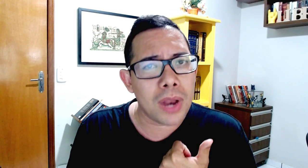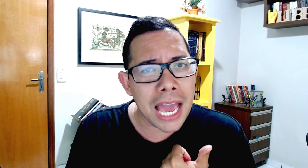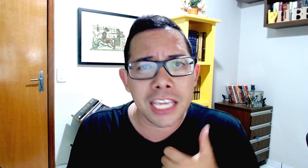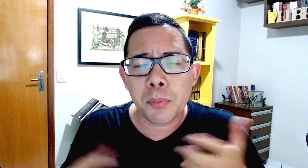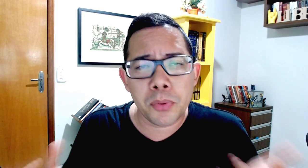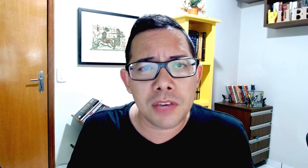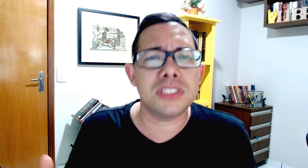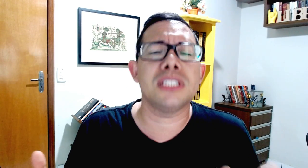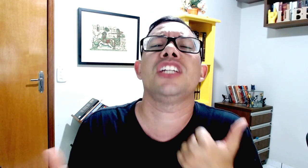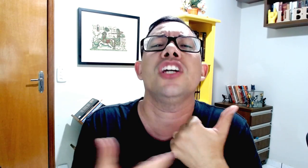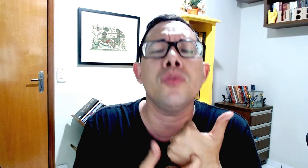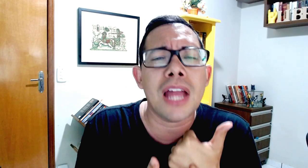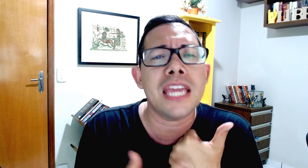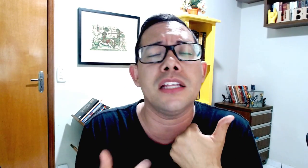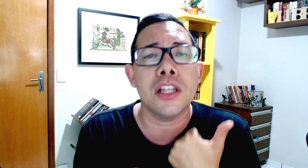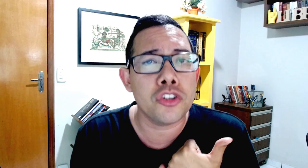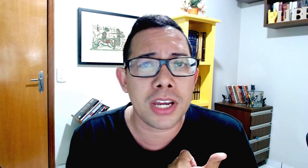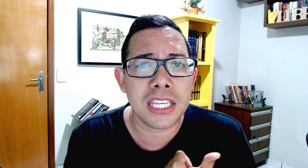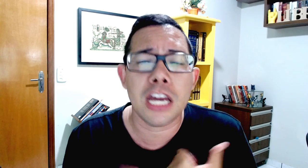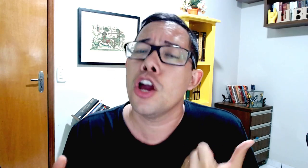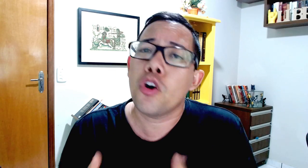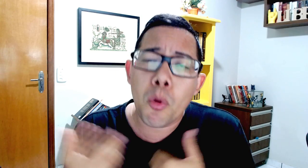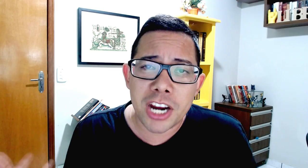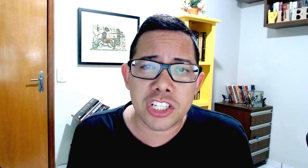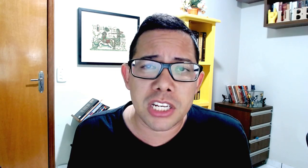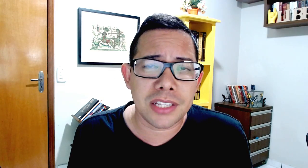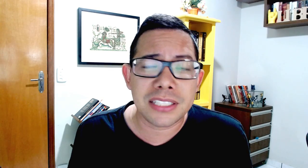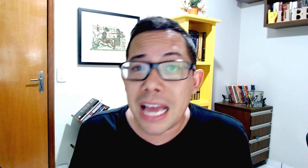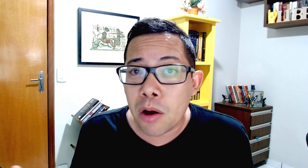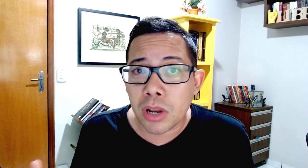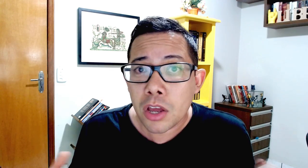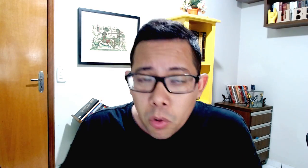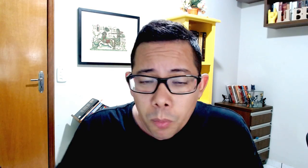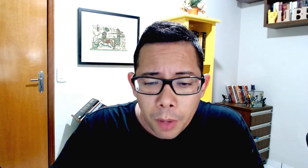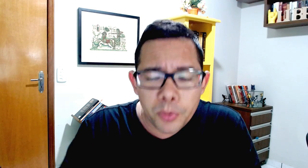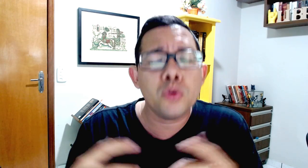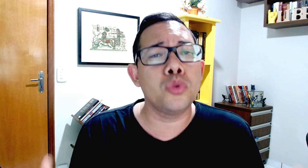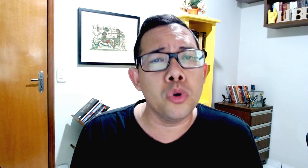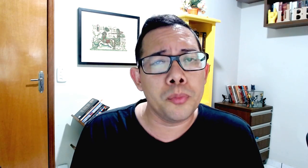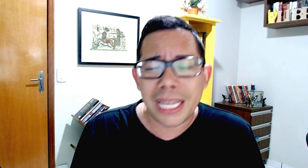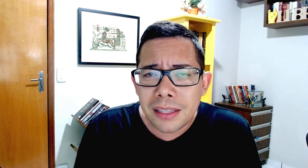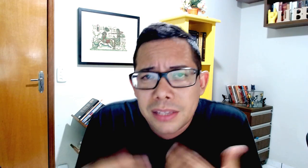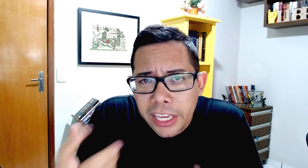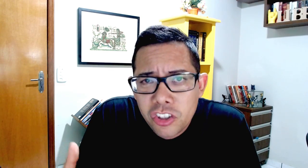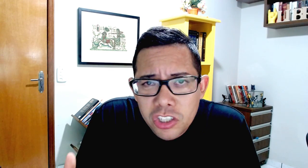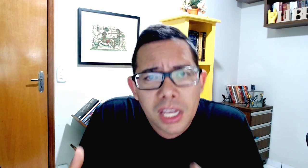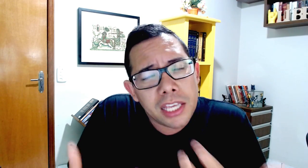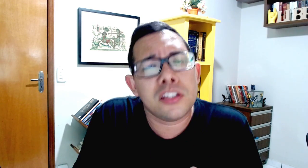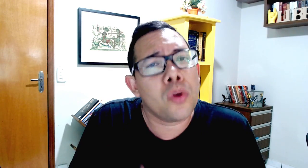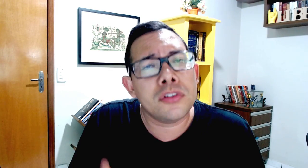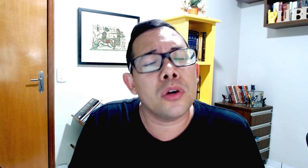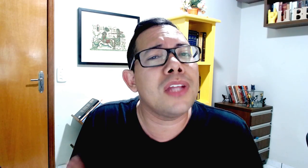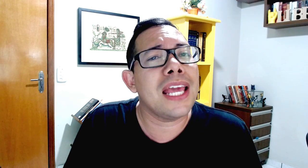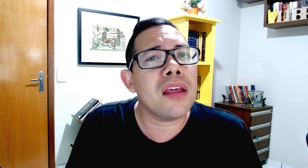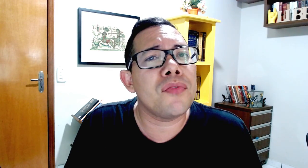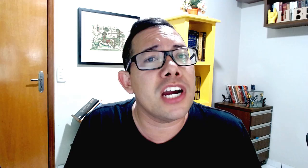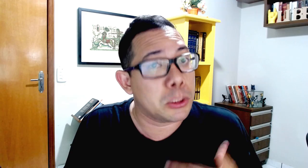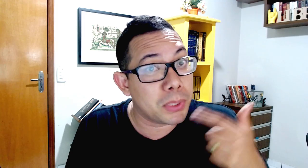deixar o like porque você deixando o like dá um joinha compartilhando dessa aula o próprio YouTube entende que esse conteúdo relevante